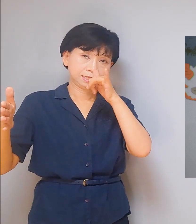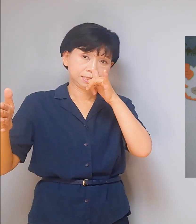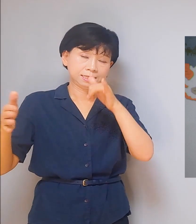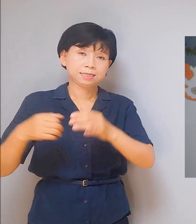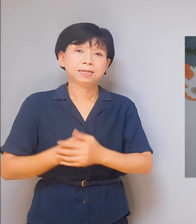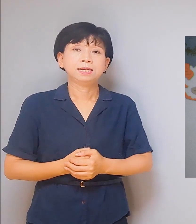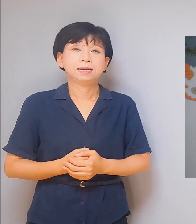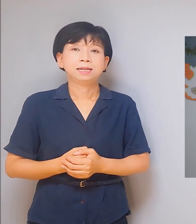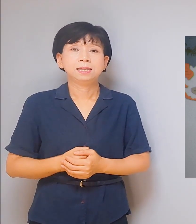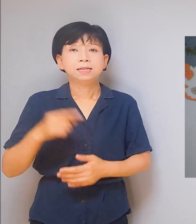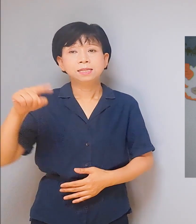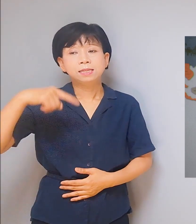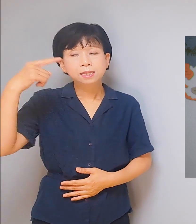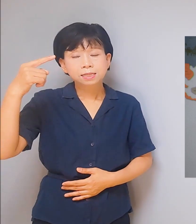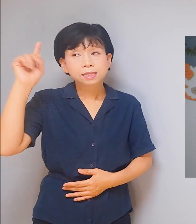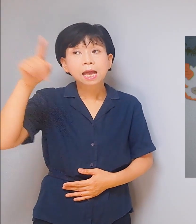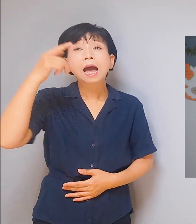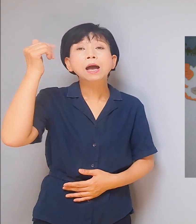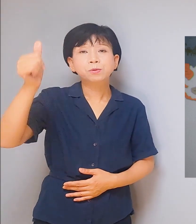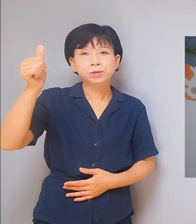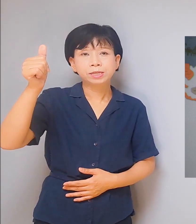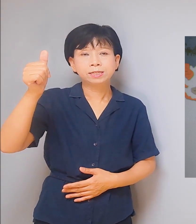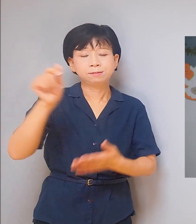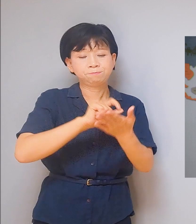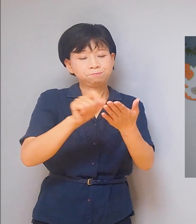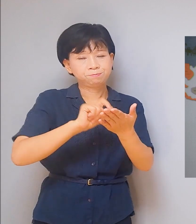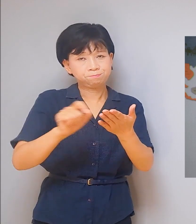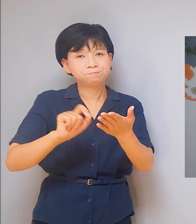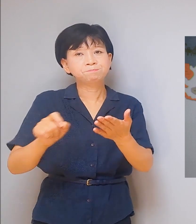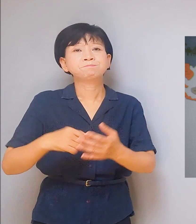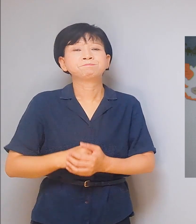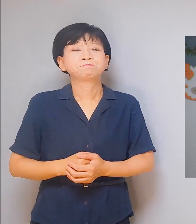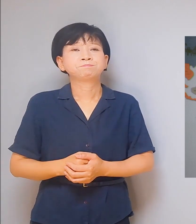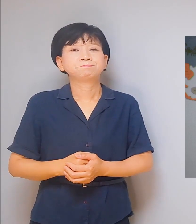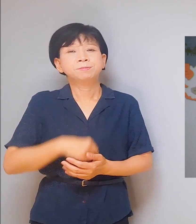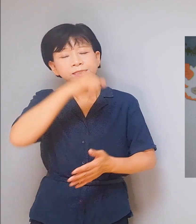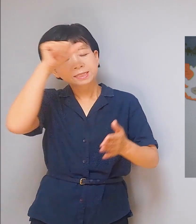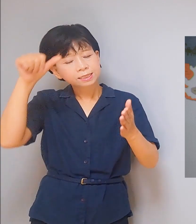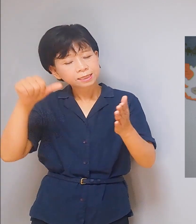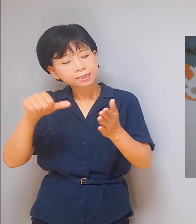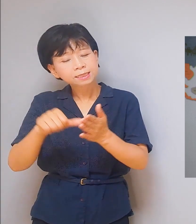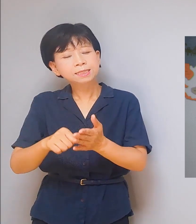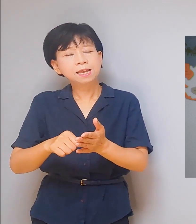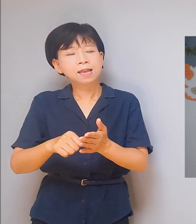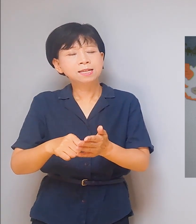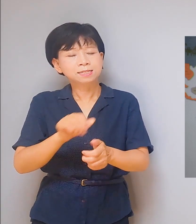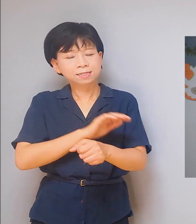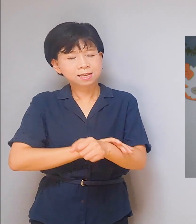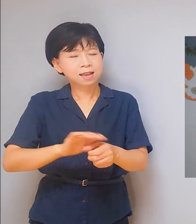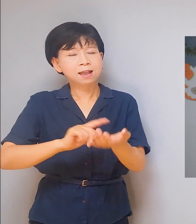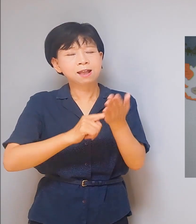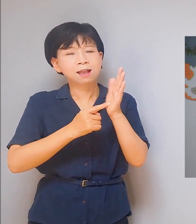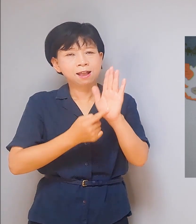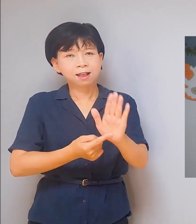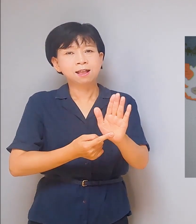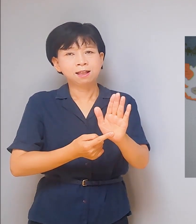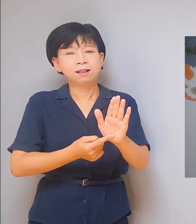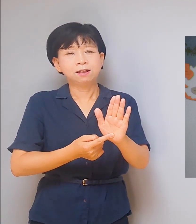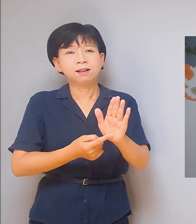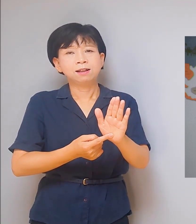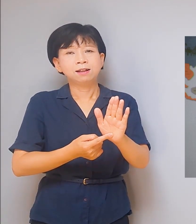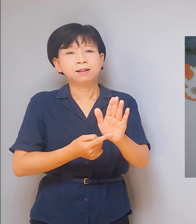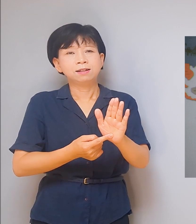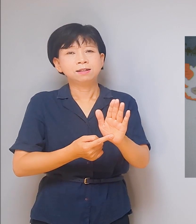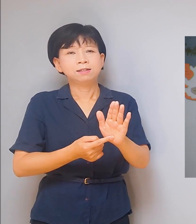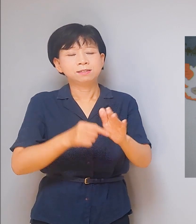그리고 다윗이 쓴 시입니다. 다윗의 인생을 잘 보여주는 내용이 1절부터